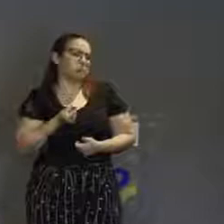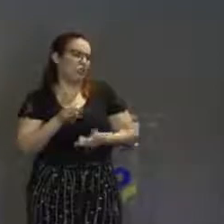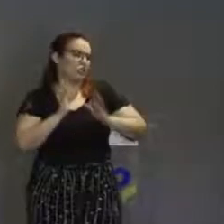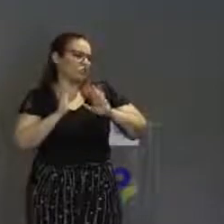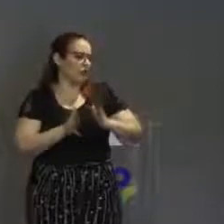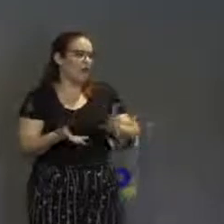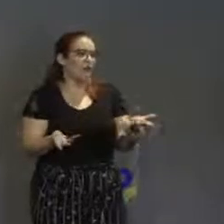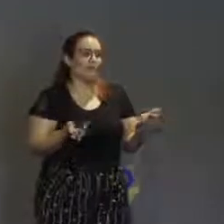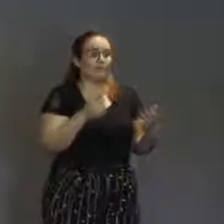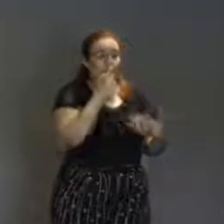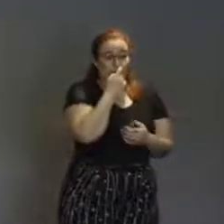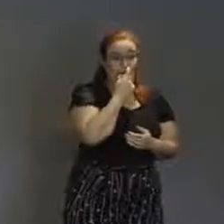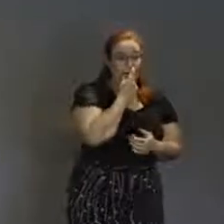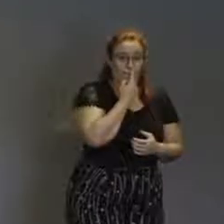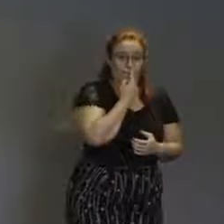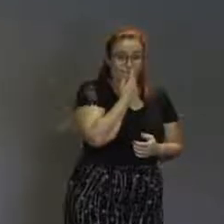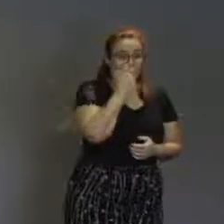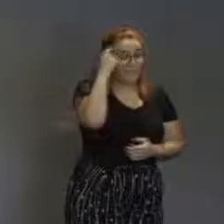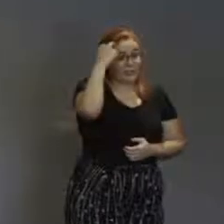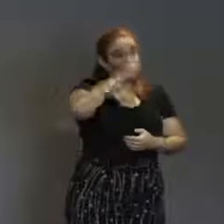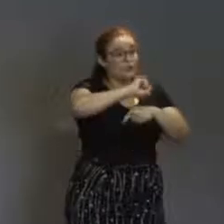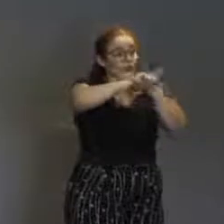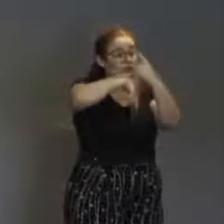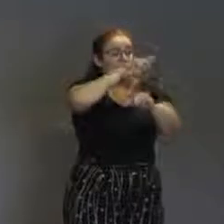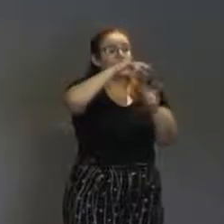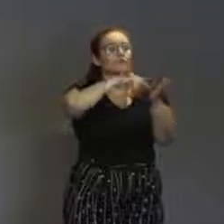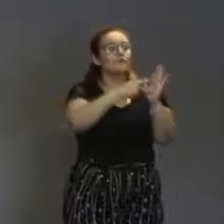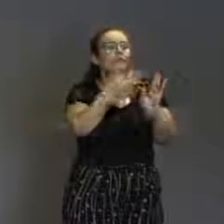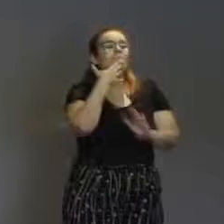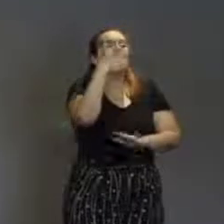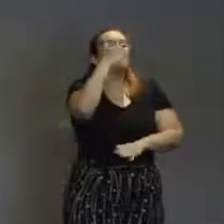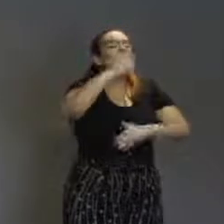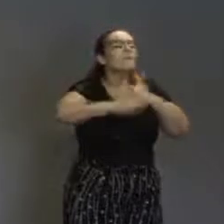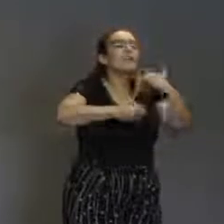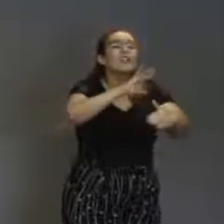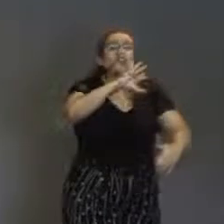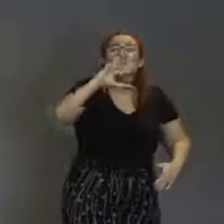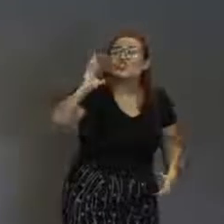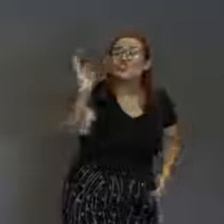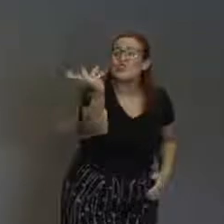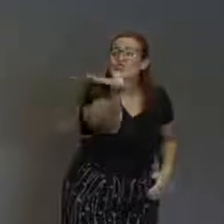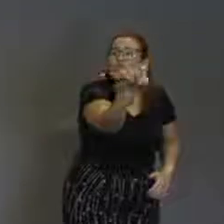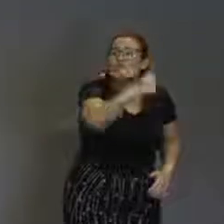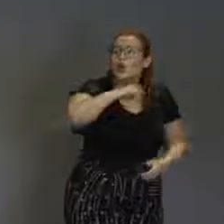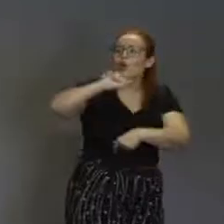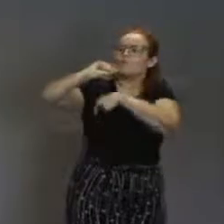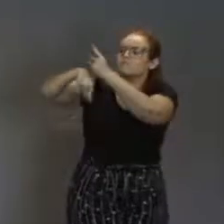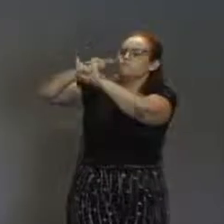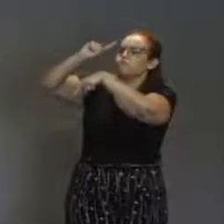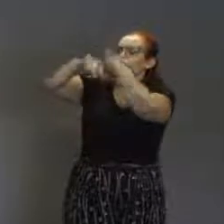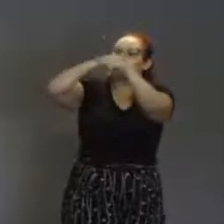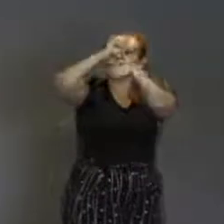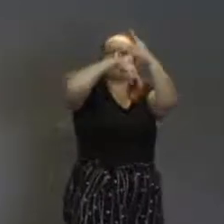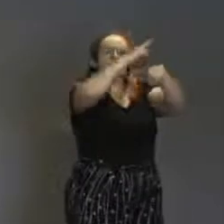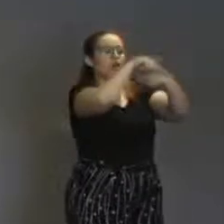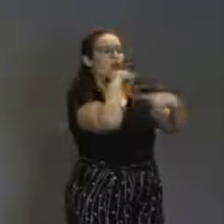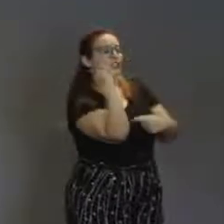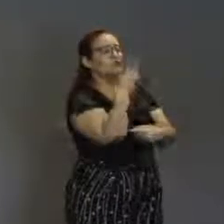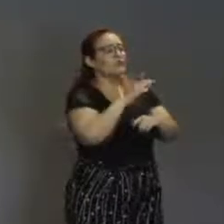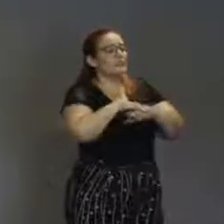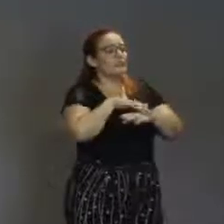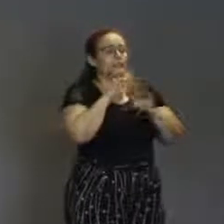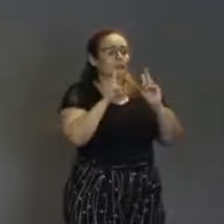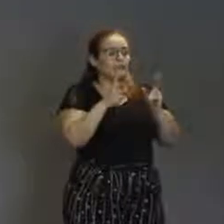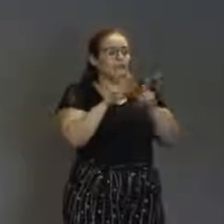melhoria de processo, tá? Porque todos nós somos inovadores, né? A gente está sempre fazendo alguma coisa diferente, né? A gente sabe que se pegar